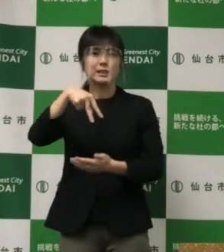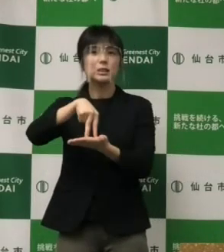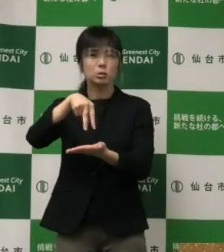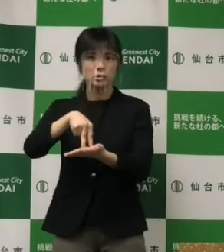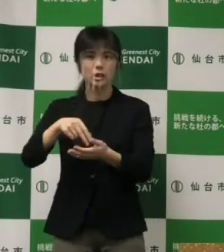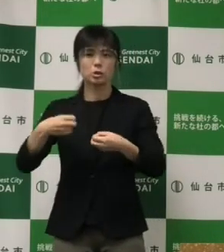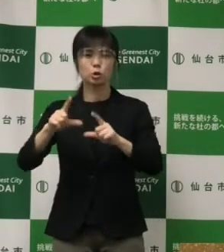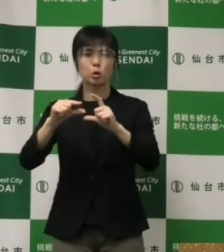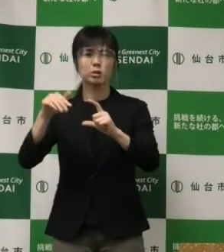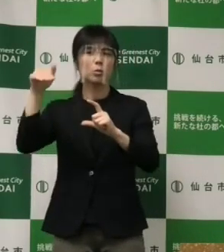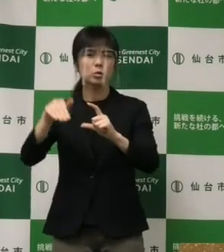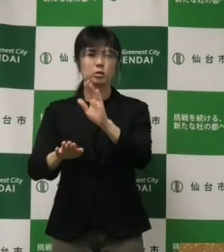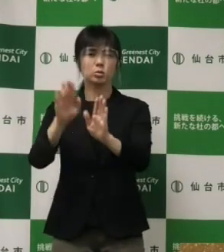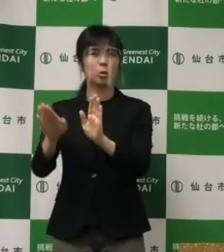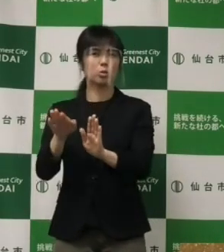ている中で、ああいったその、